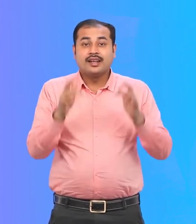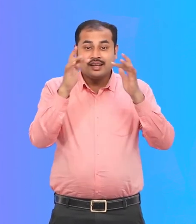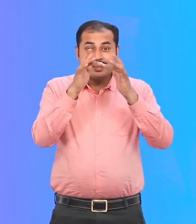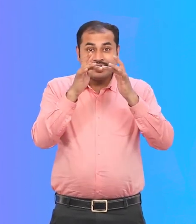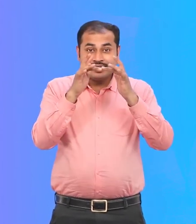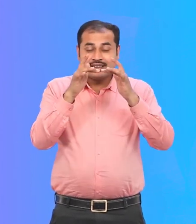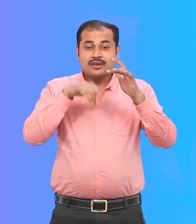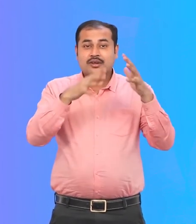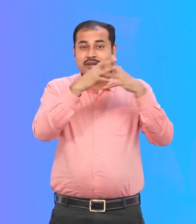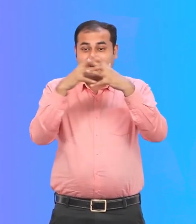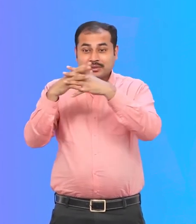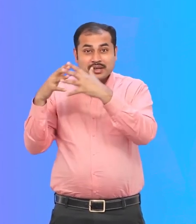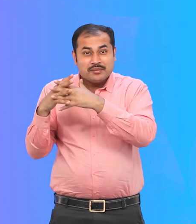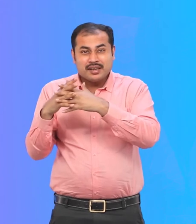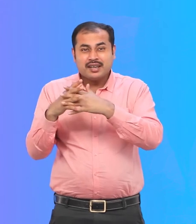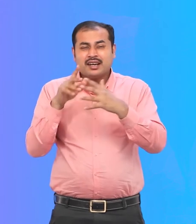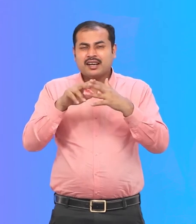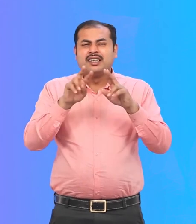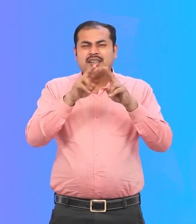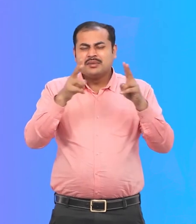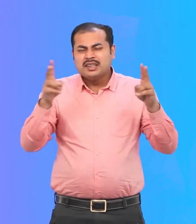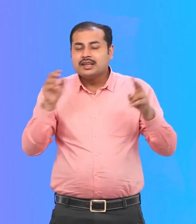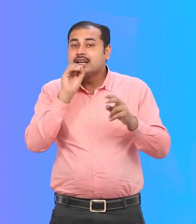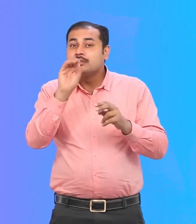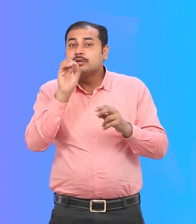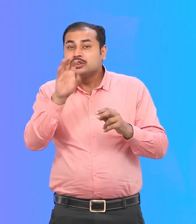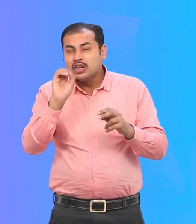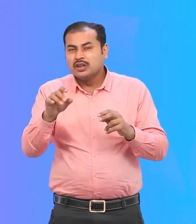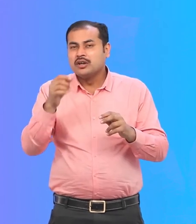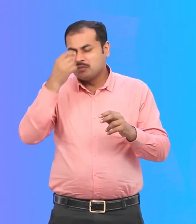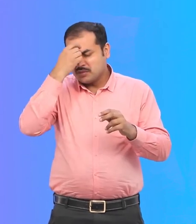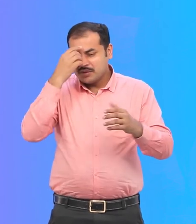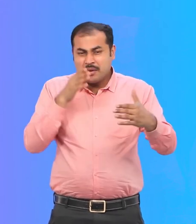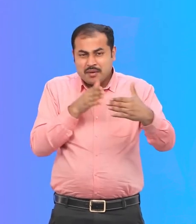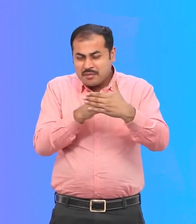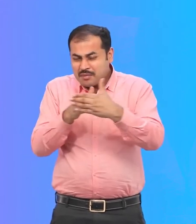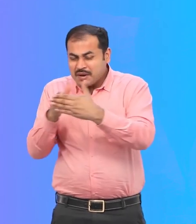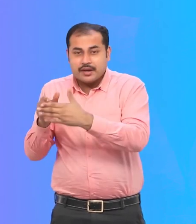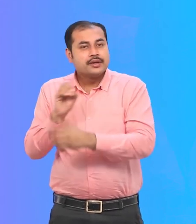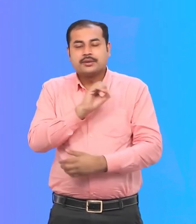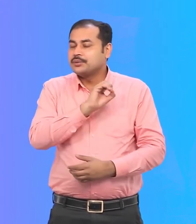किसी परेशानी या किसी की मदद के बिना स्वयं प्राप्त कर पाना ही वृक्ष सुगम्यता